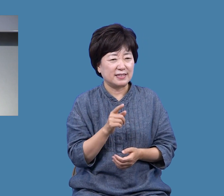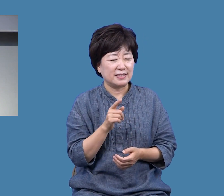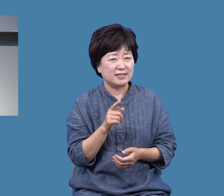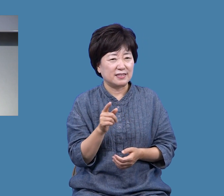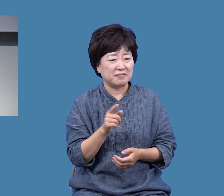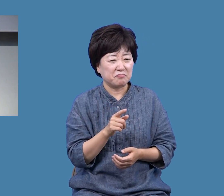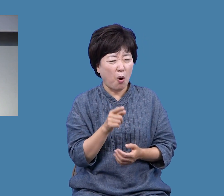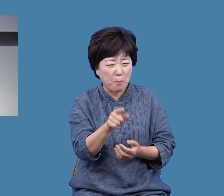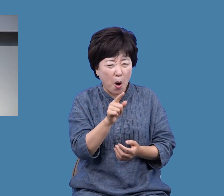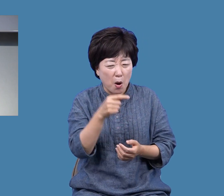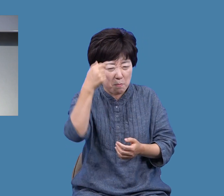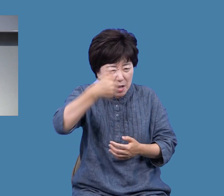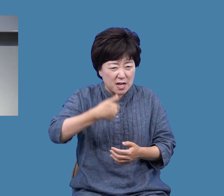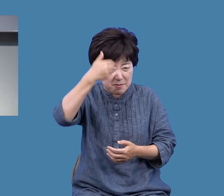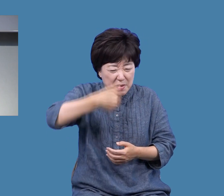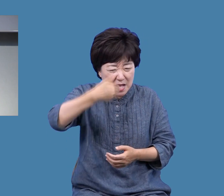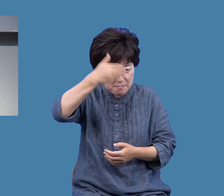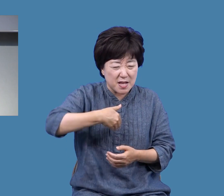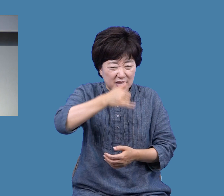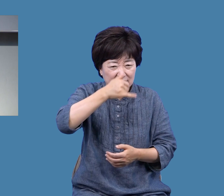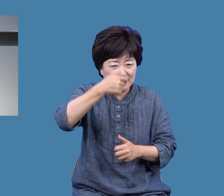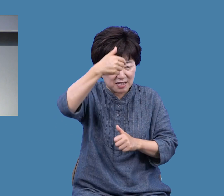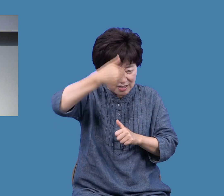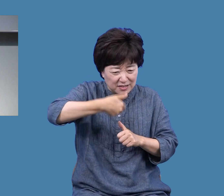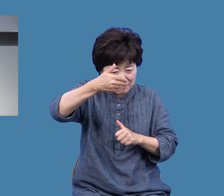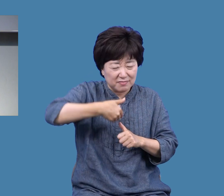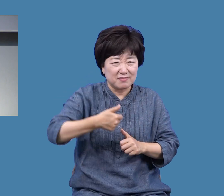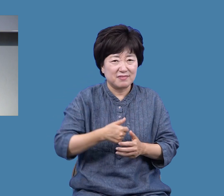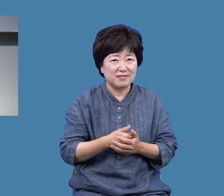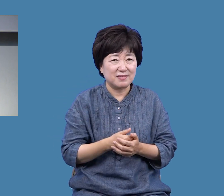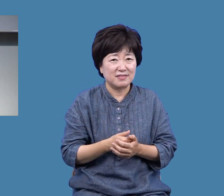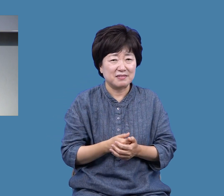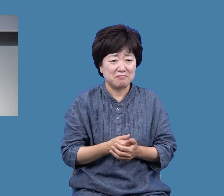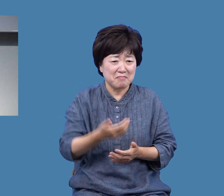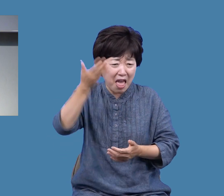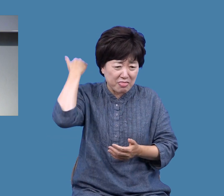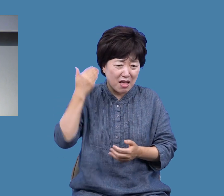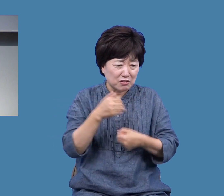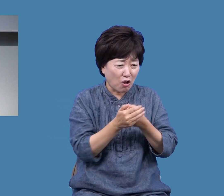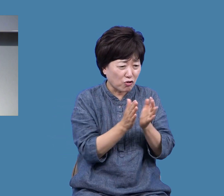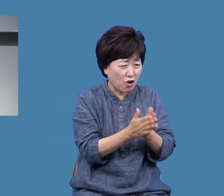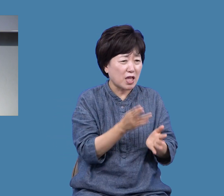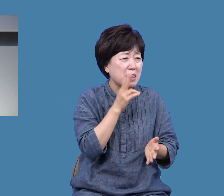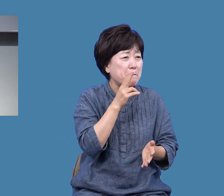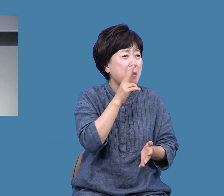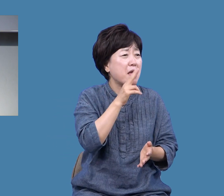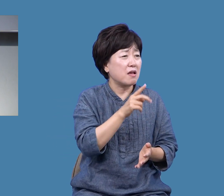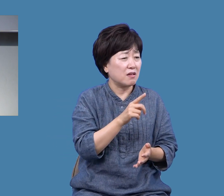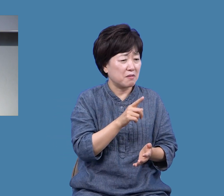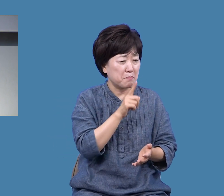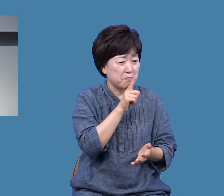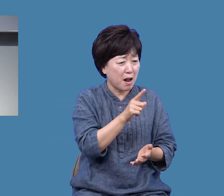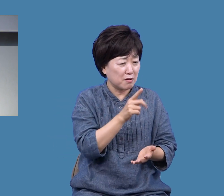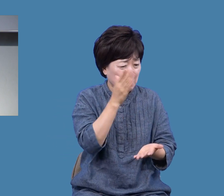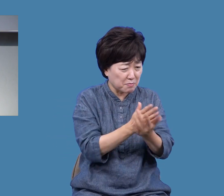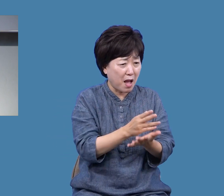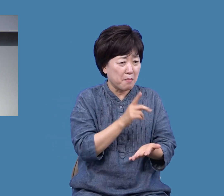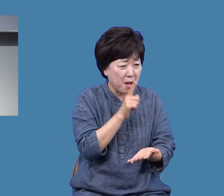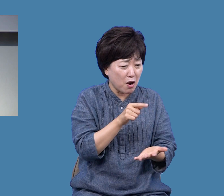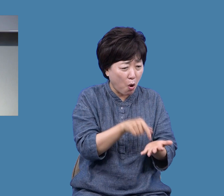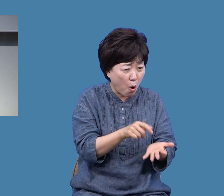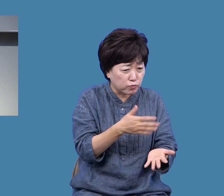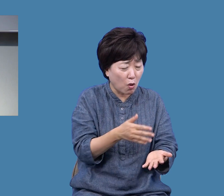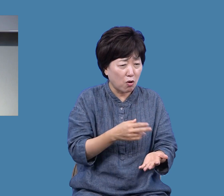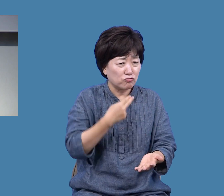성경에 보면 뭐 담배 피지 말라는 말이 있느냐? 그 당시에 담배가 없었으니까 술 마시지 말라는 말은 뭐